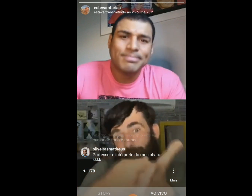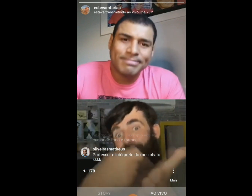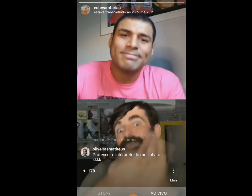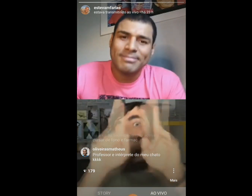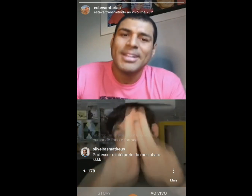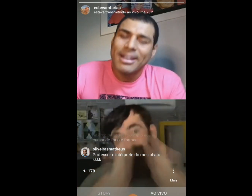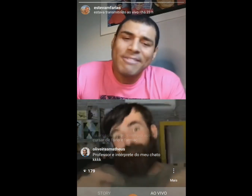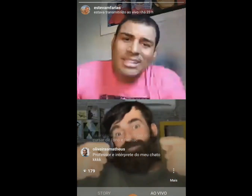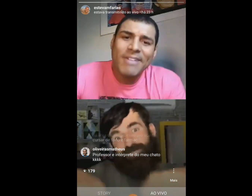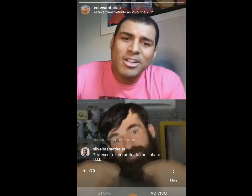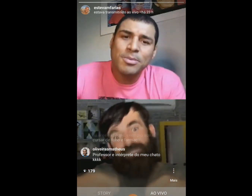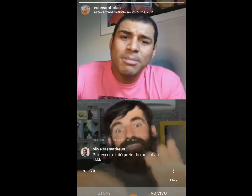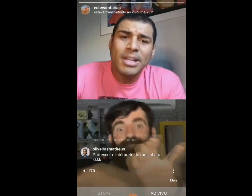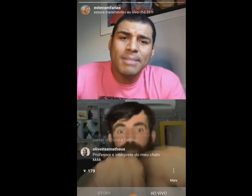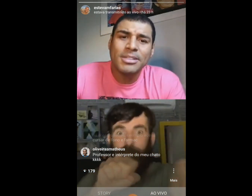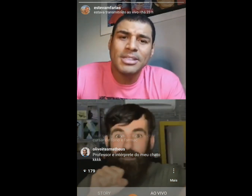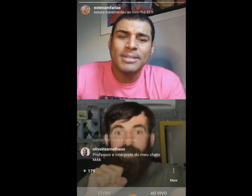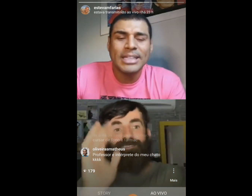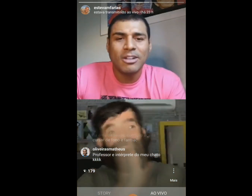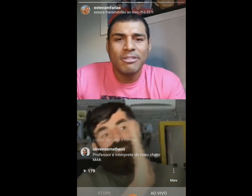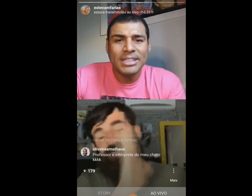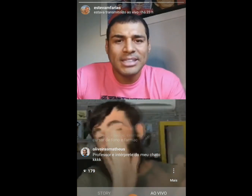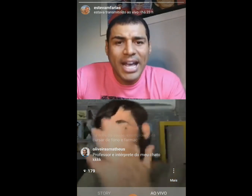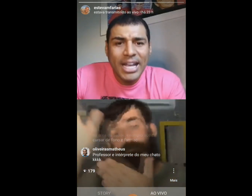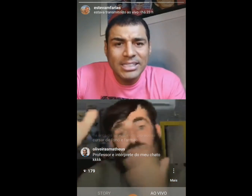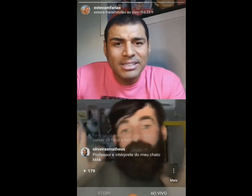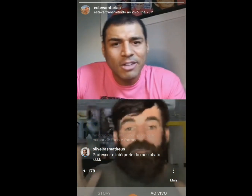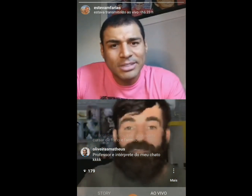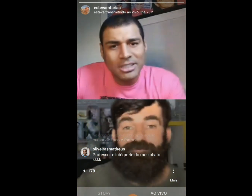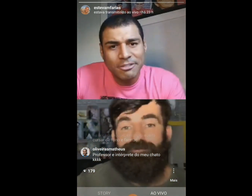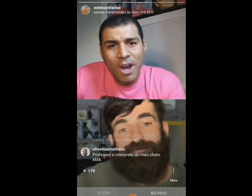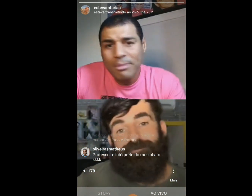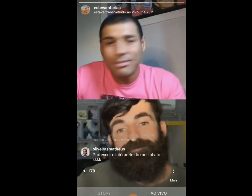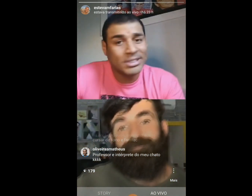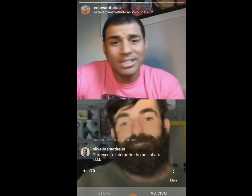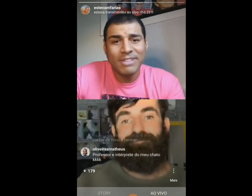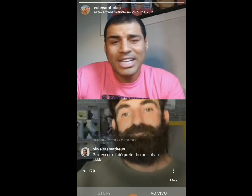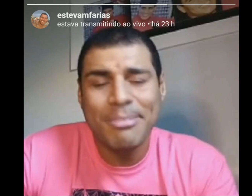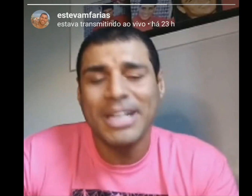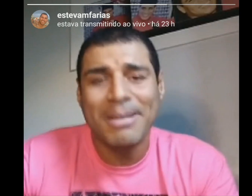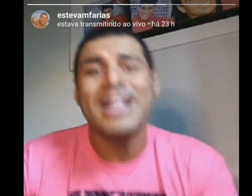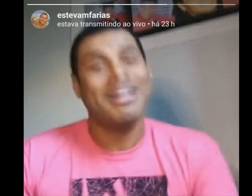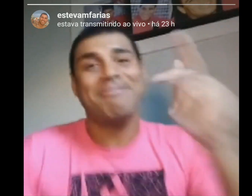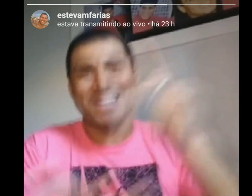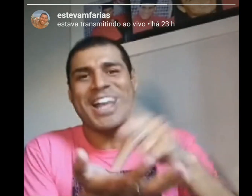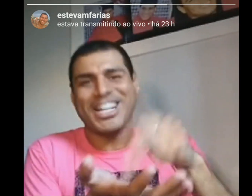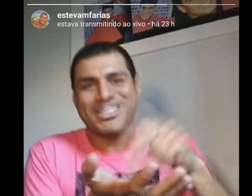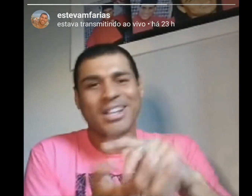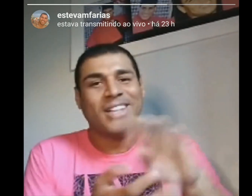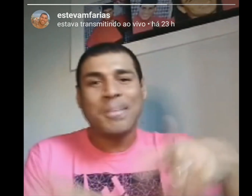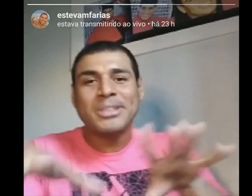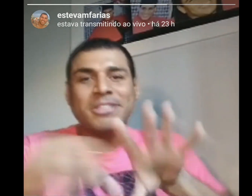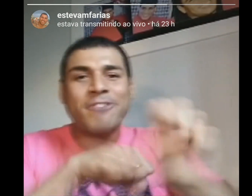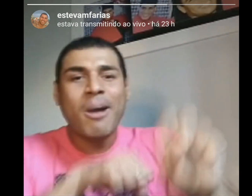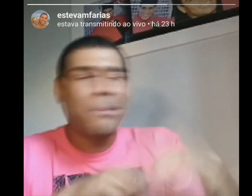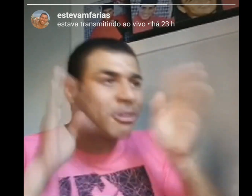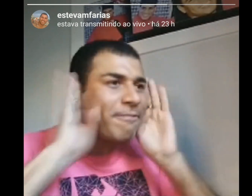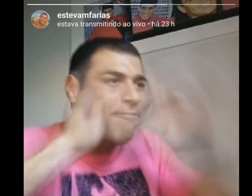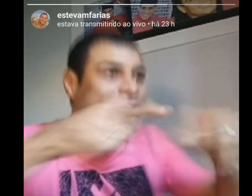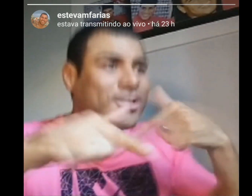universidade precisa obrigar. Porque depois de formar, as pessoas dizem tchau e vão embora. Verdade. Depois que forma, a pessoa foca só